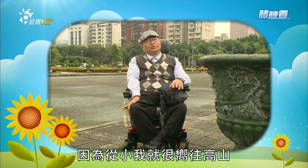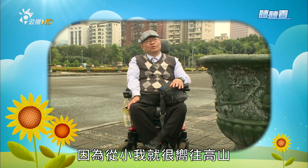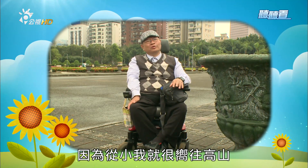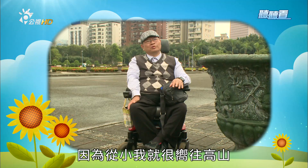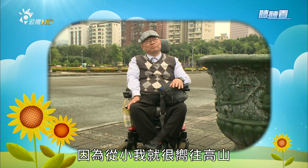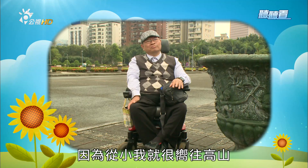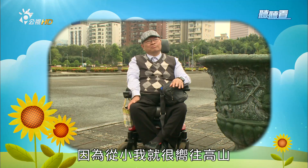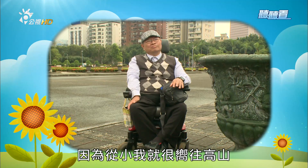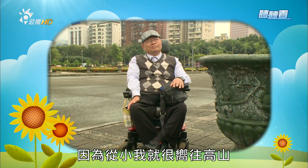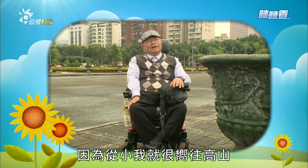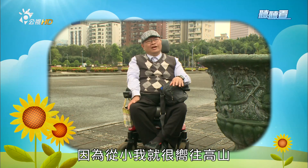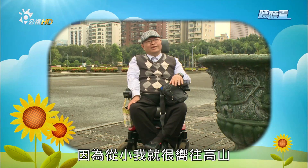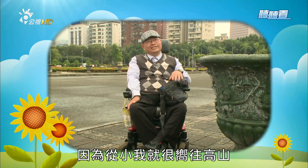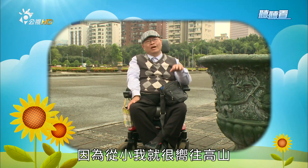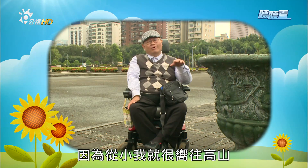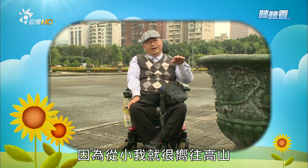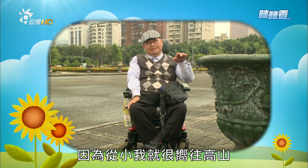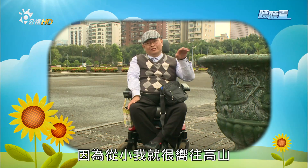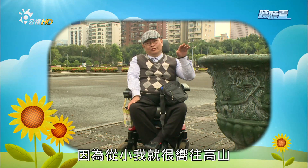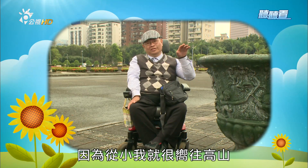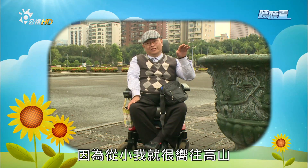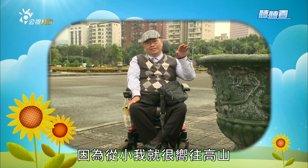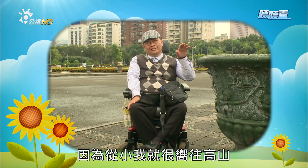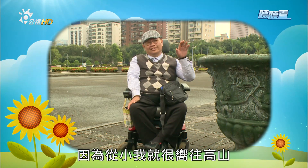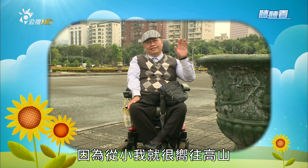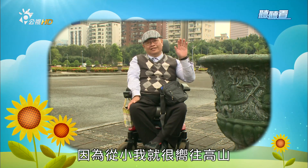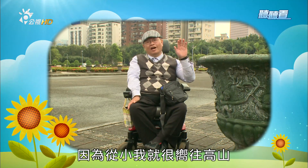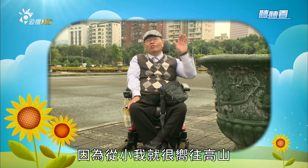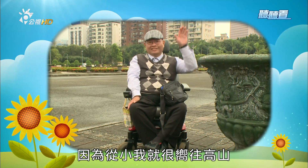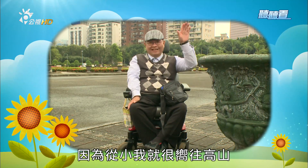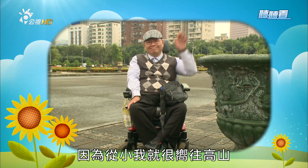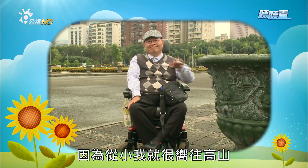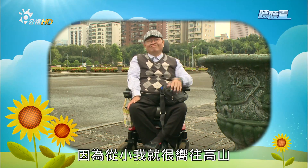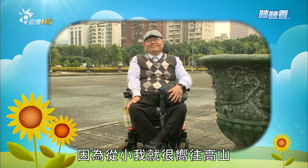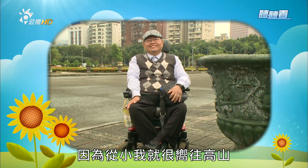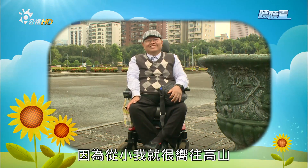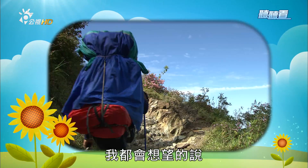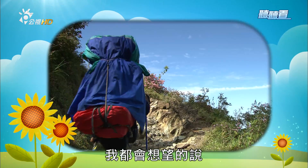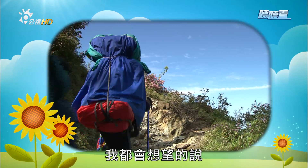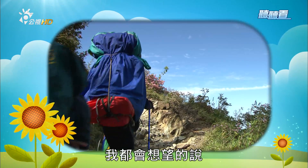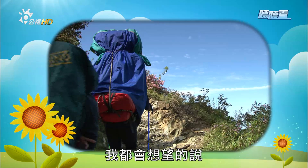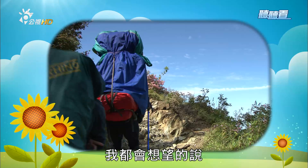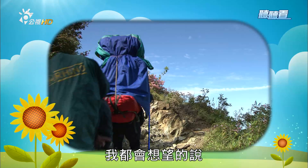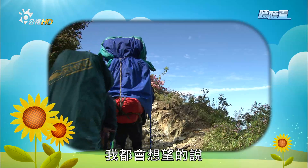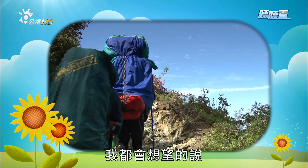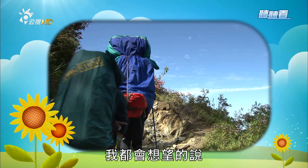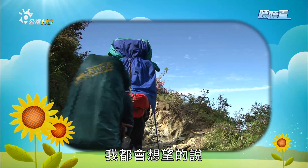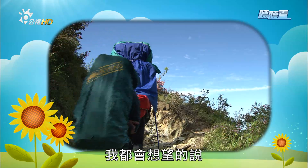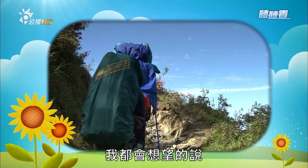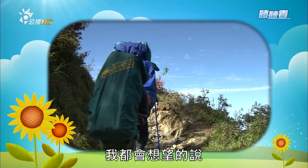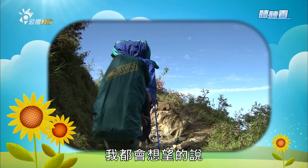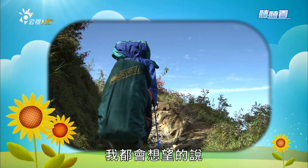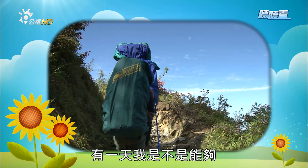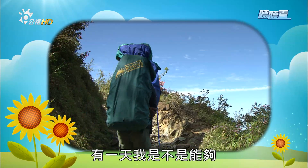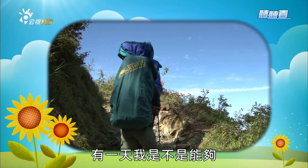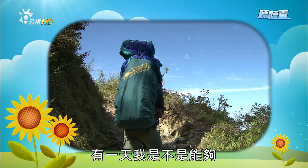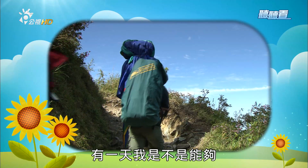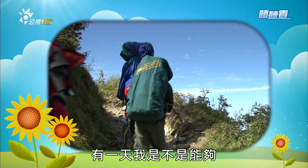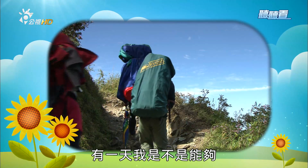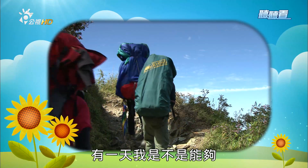就很向往就是高山，我都会想望着说有一天我